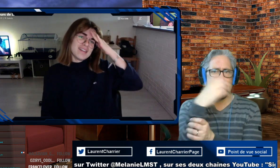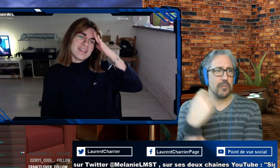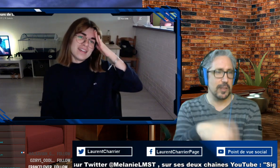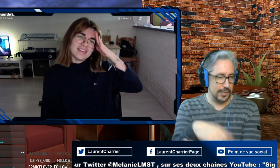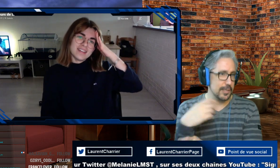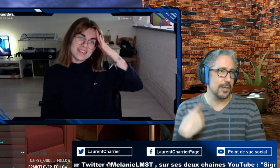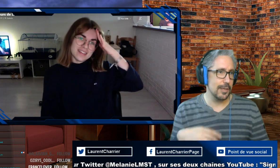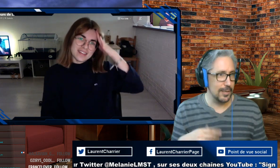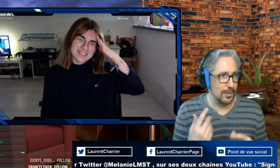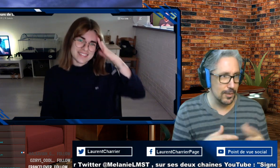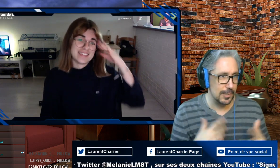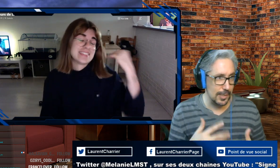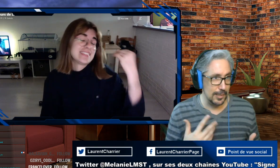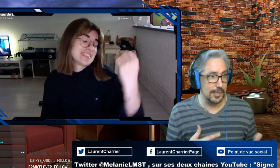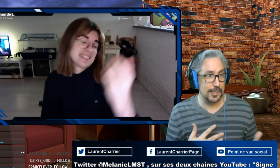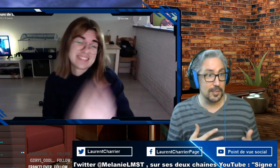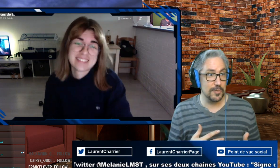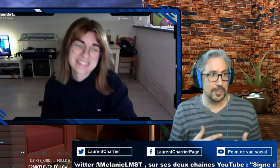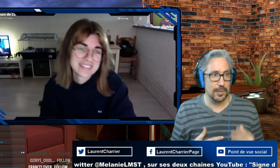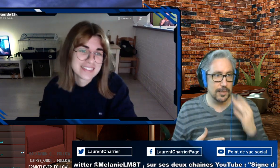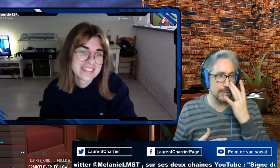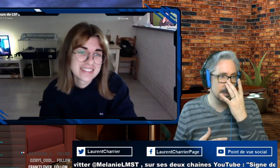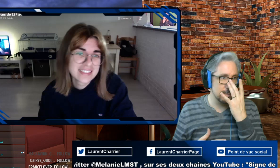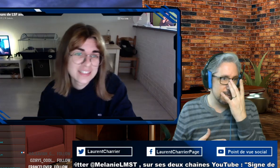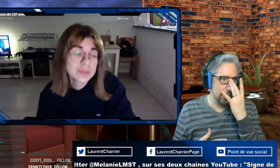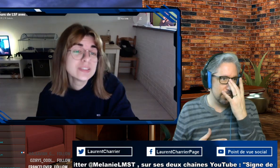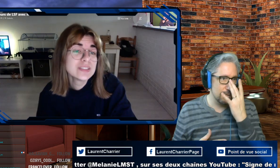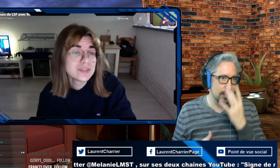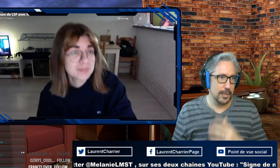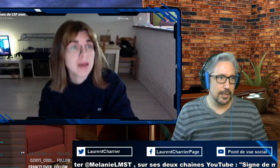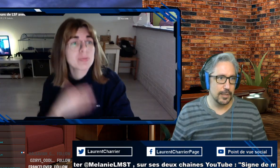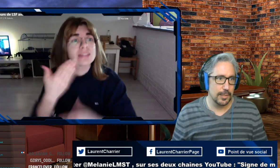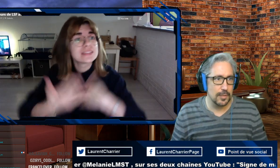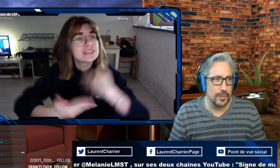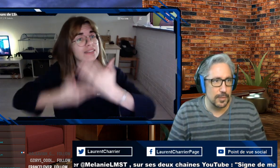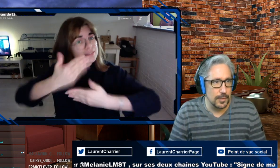on a la main fatiguée, c'est difficile.